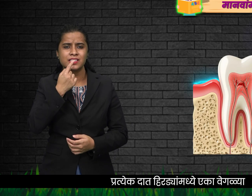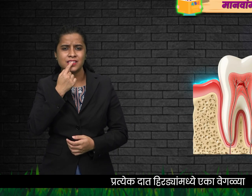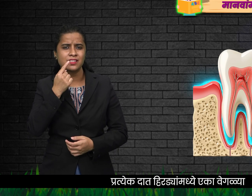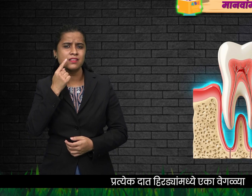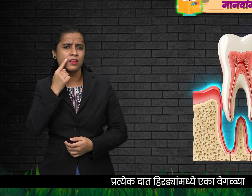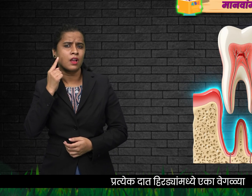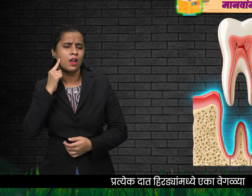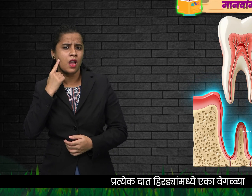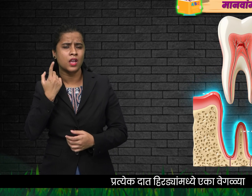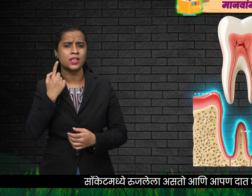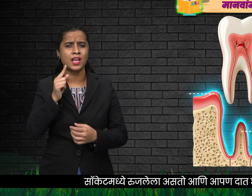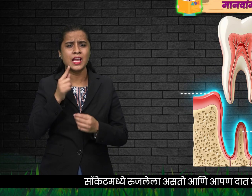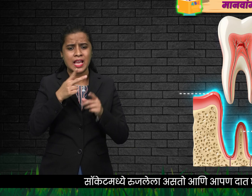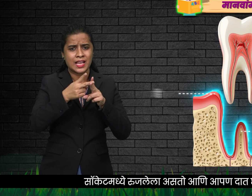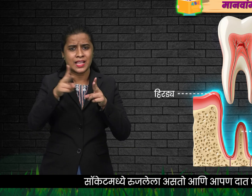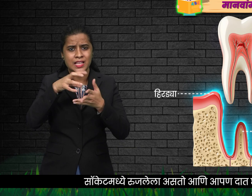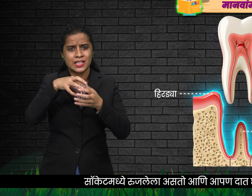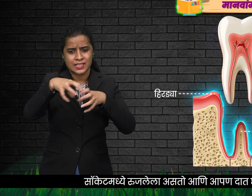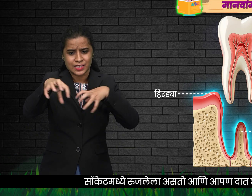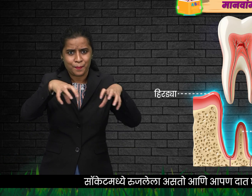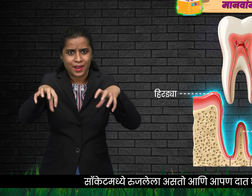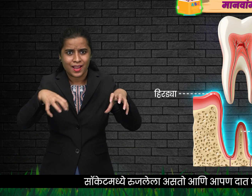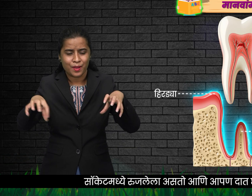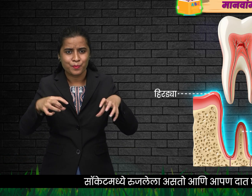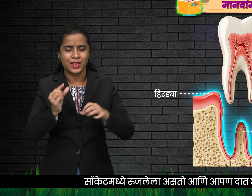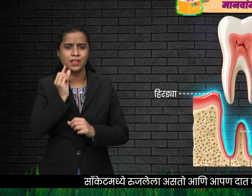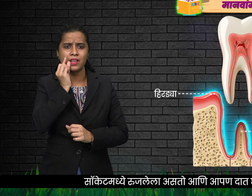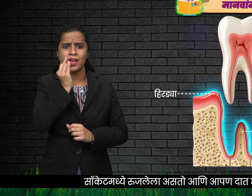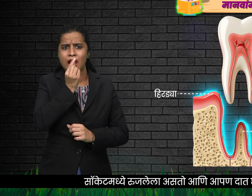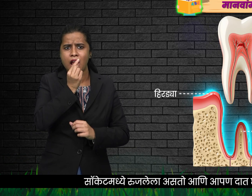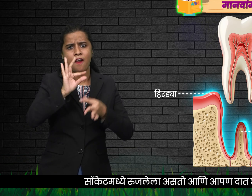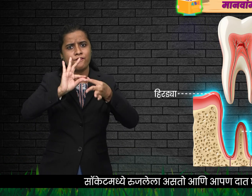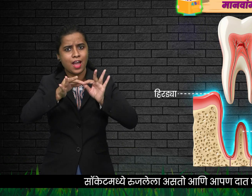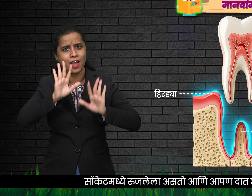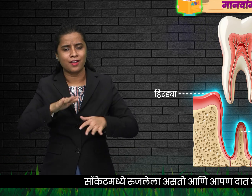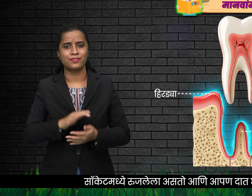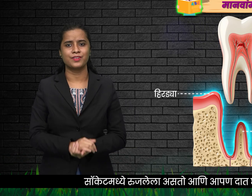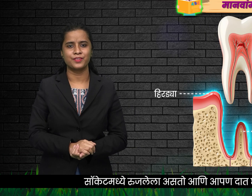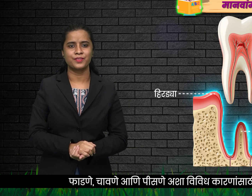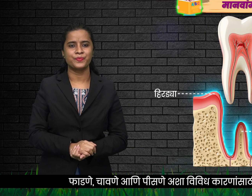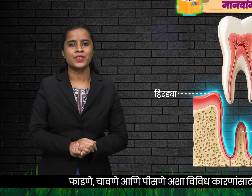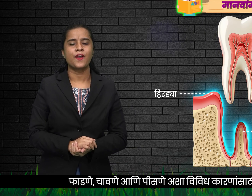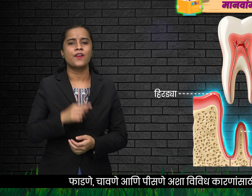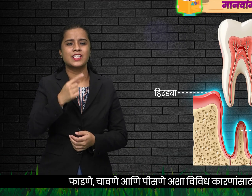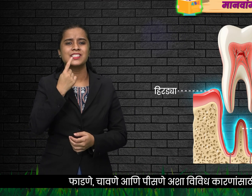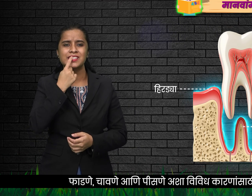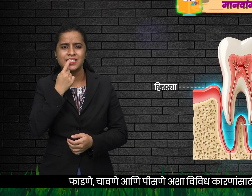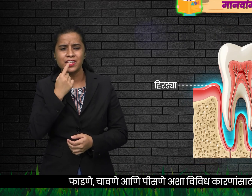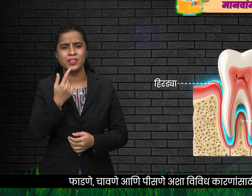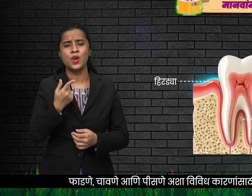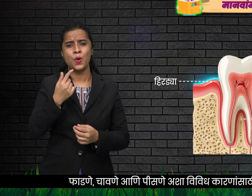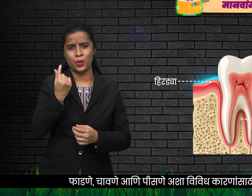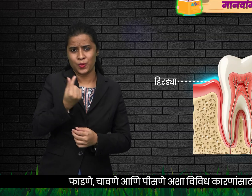हिरड्यांमध्ये एका वेगळ्या सेक्टममध्ये रुजलेले असतात आणि आपण दात छेदून फाडणे,